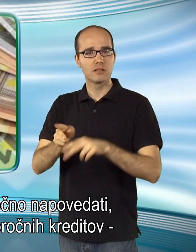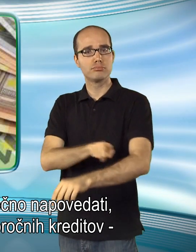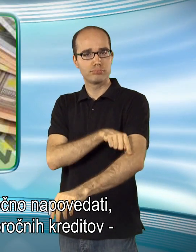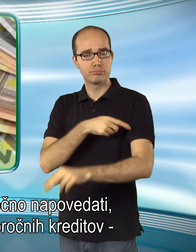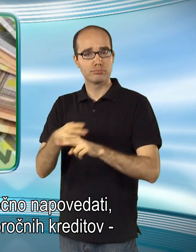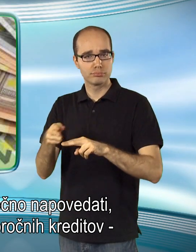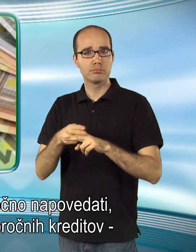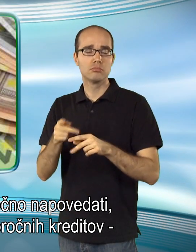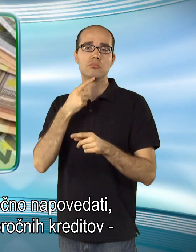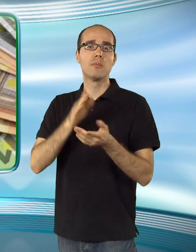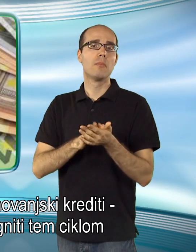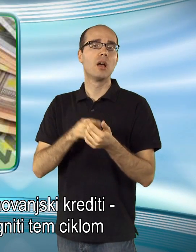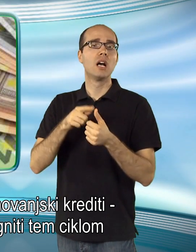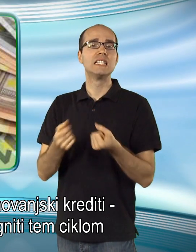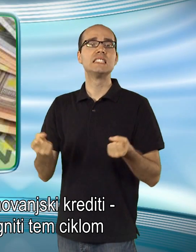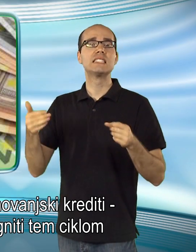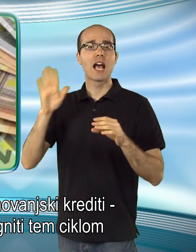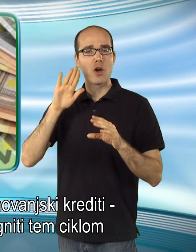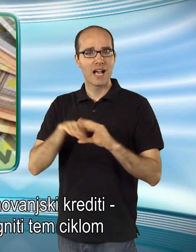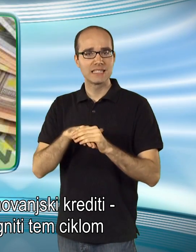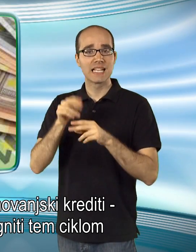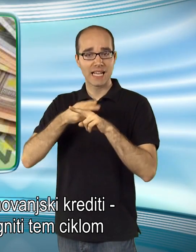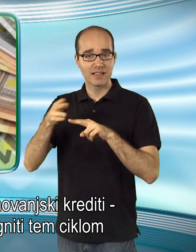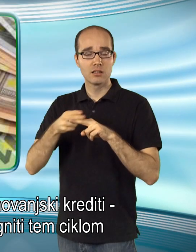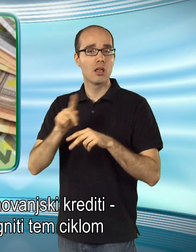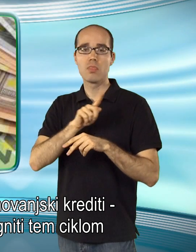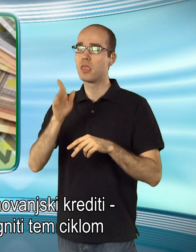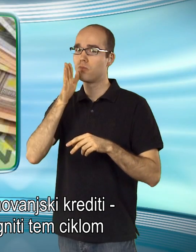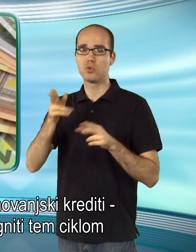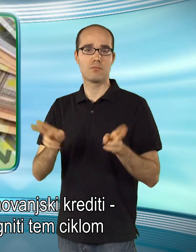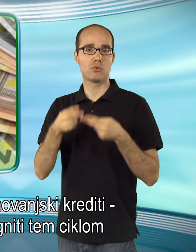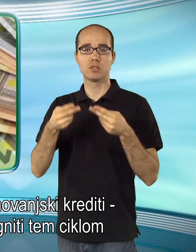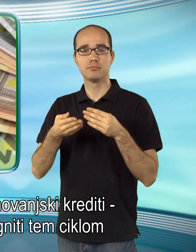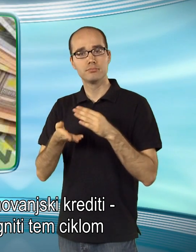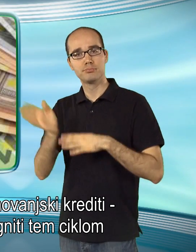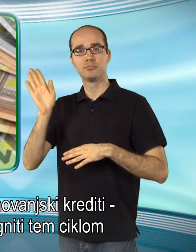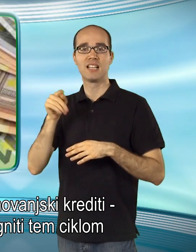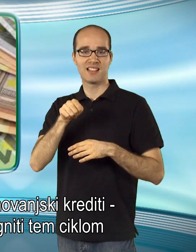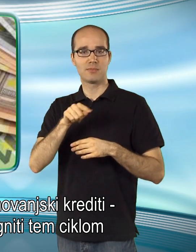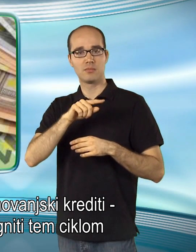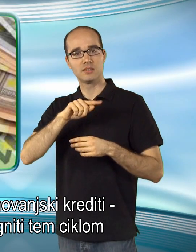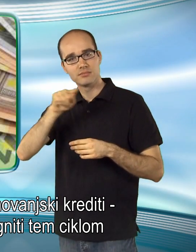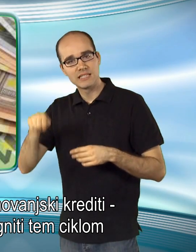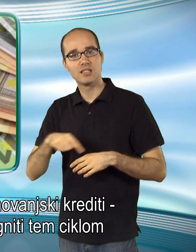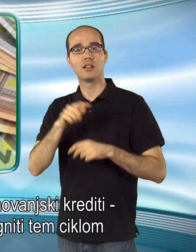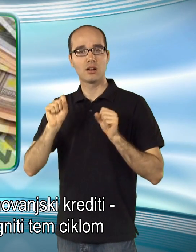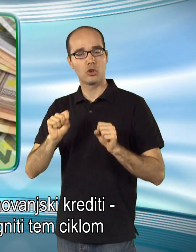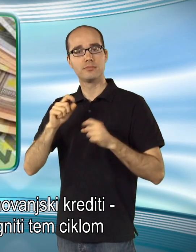krediti, ne bodo mogli izogniti tem ciklom in jih bo povišanje Euribora prej ali slej udarilo